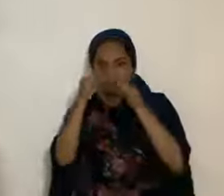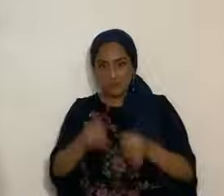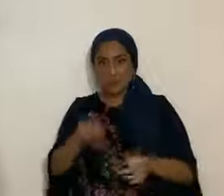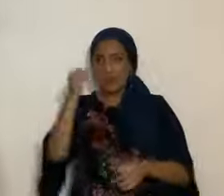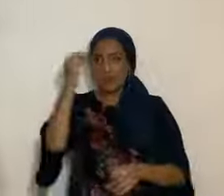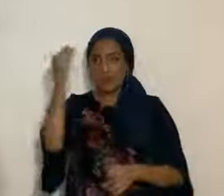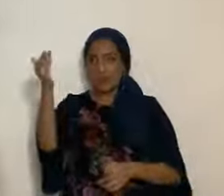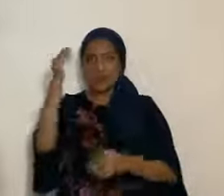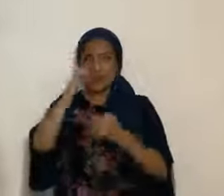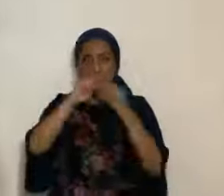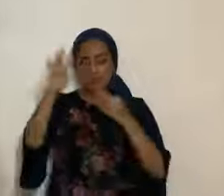Eterno.